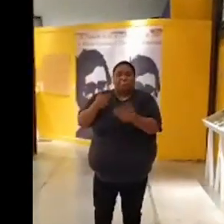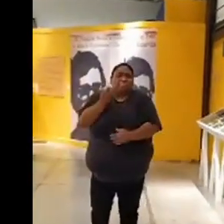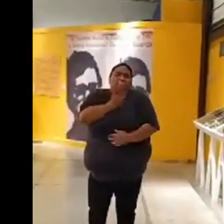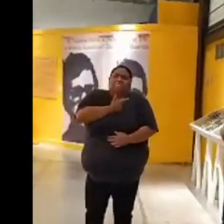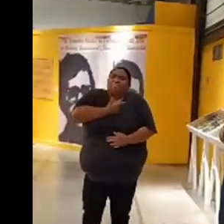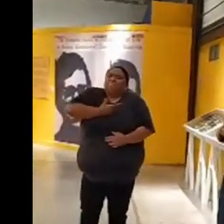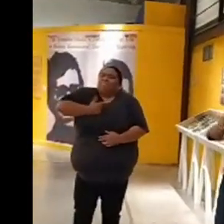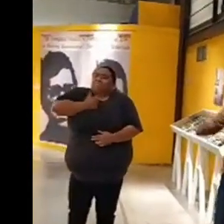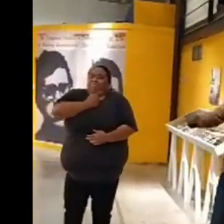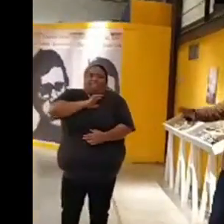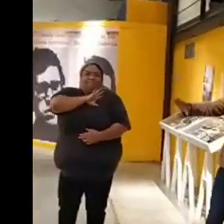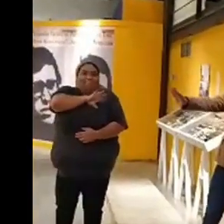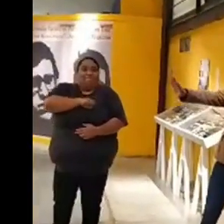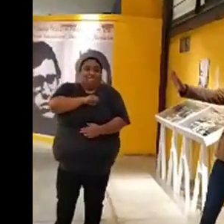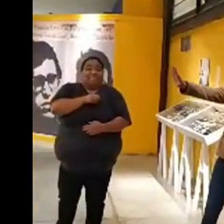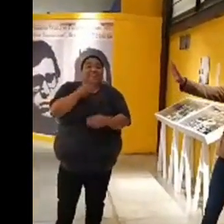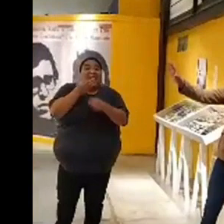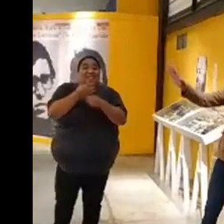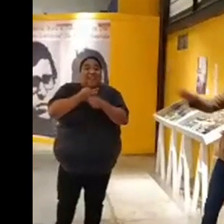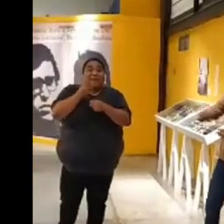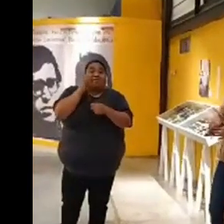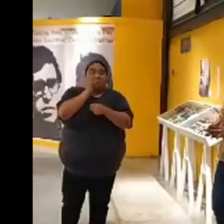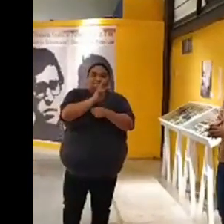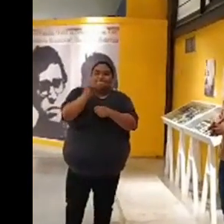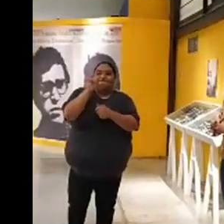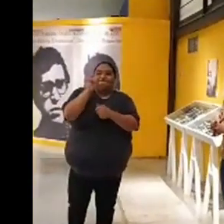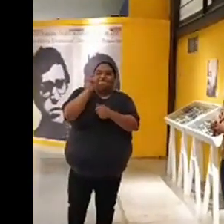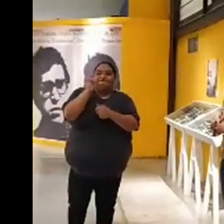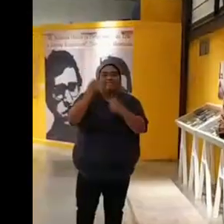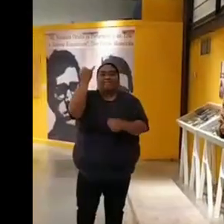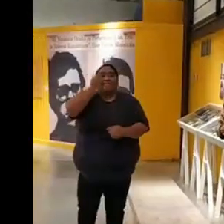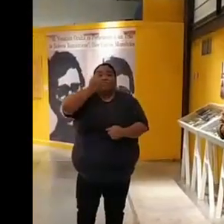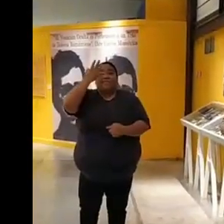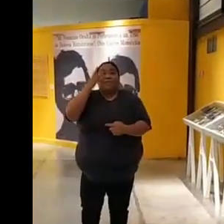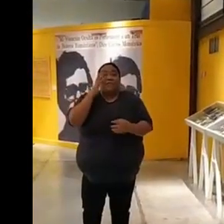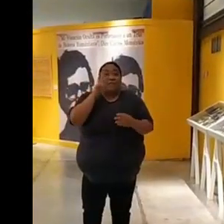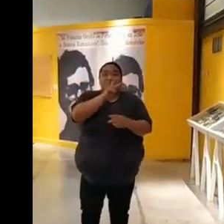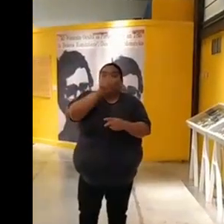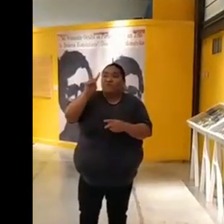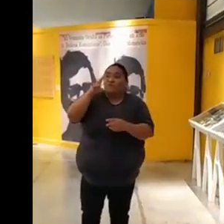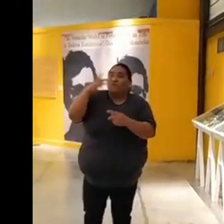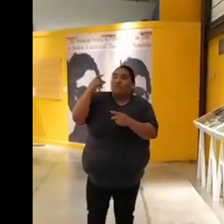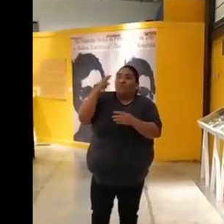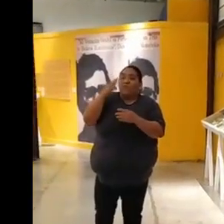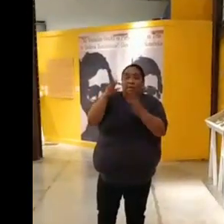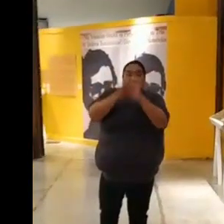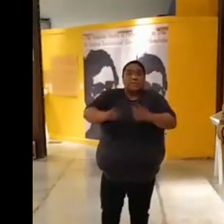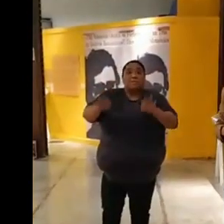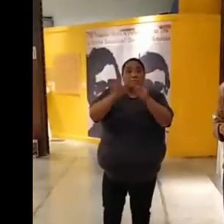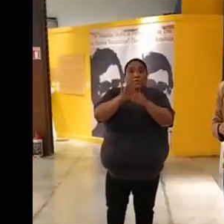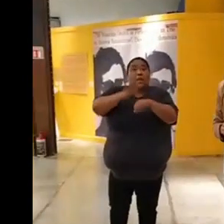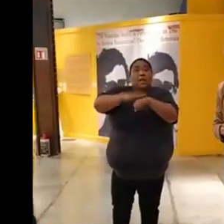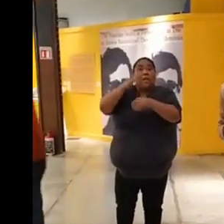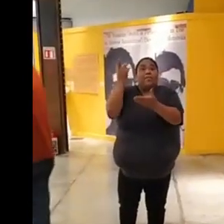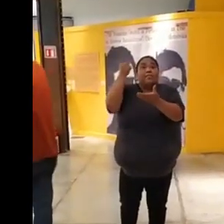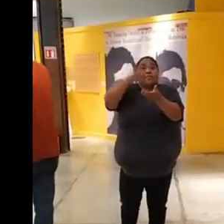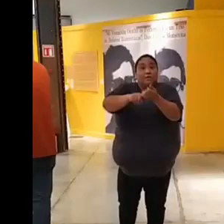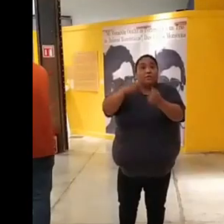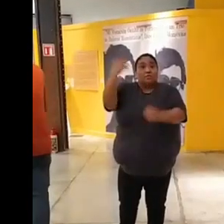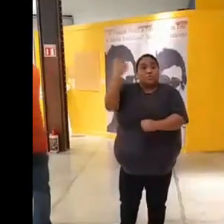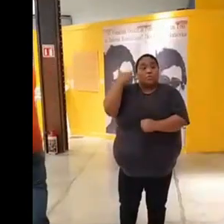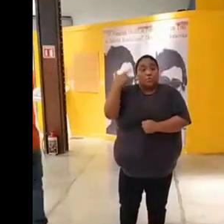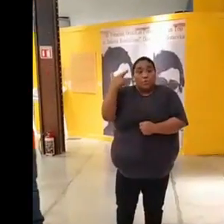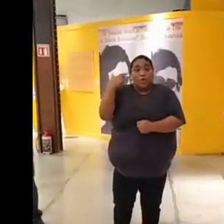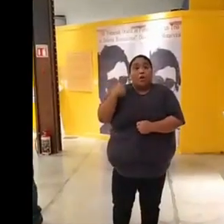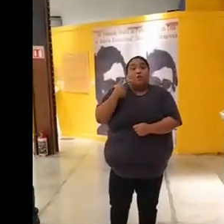De esta parte, las imágenes de estas figuras emblemáticas de la radio, las cuales